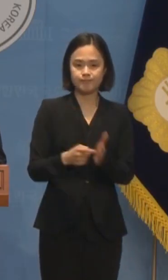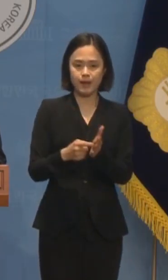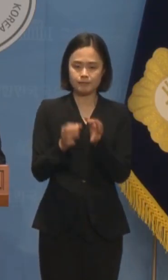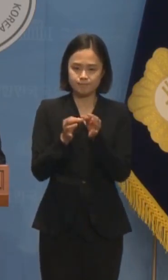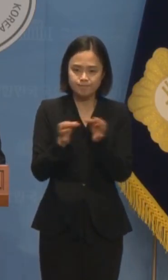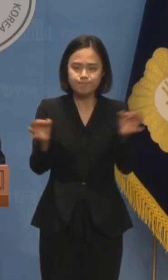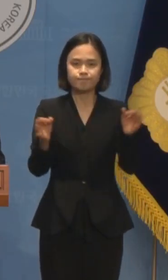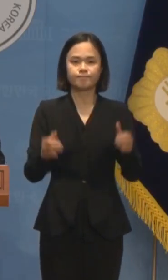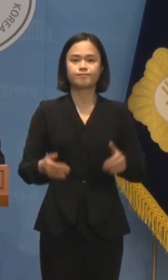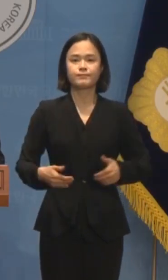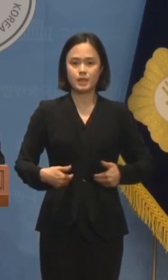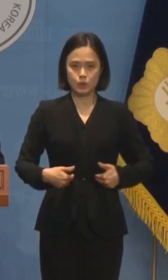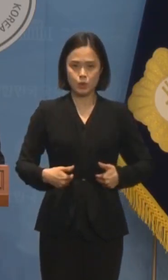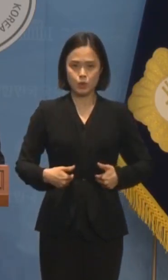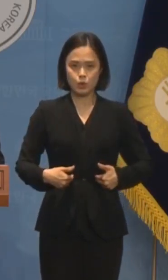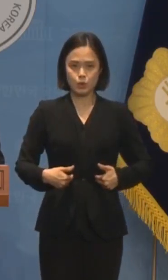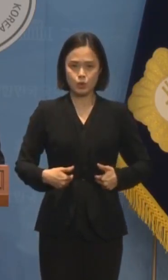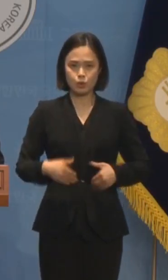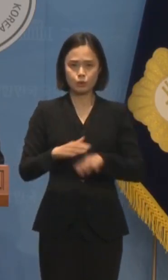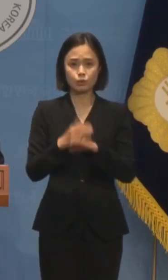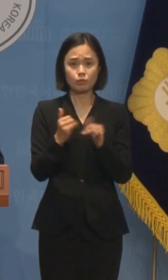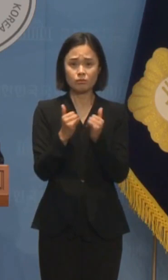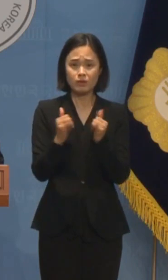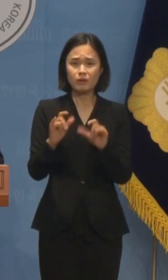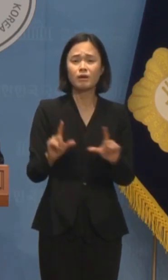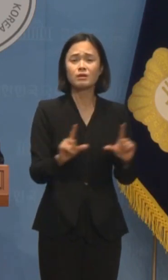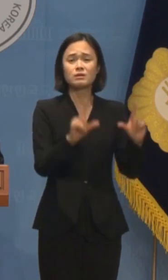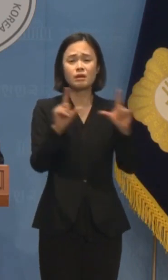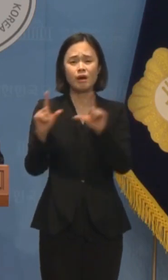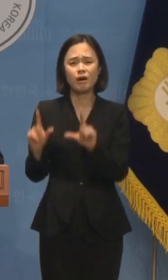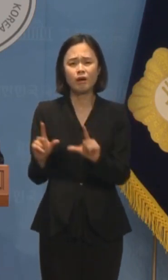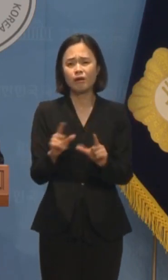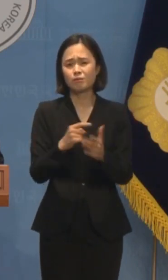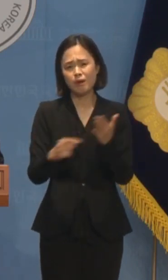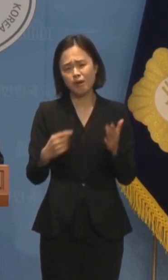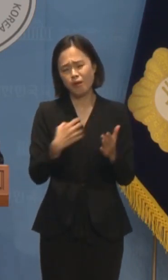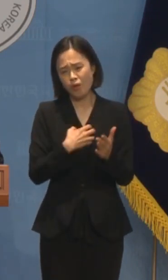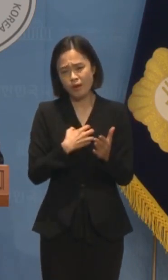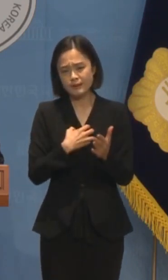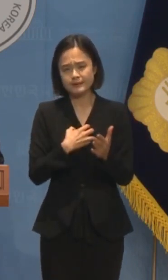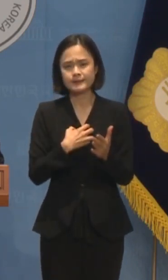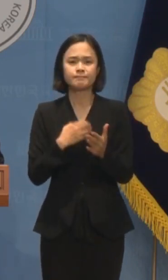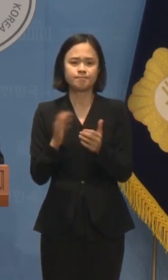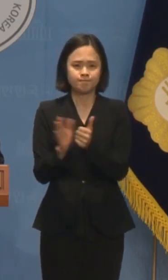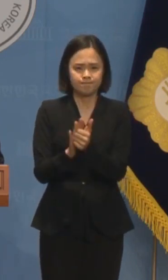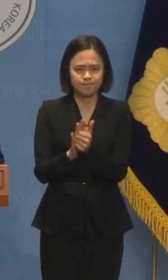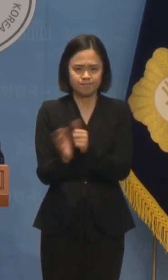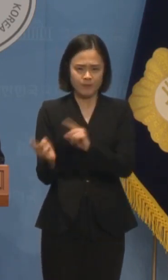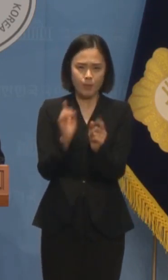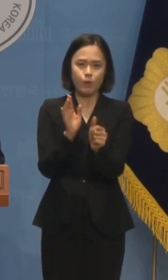끝에 내몰린 농민들의 삶을 조금이라도 위로하고 보듬어야 합니다.